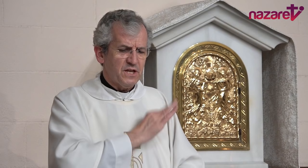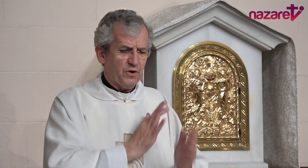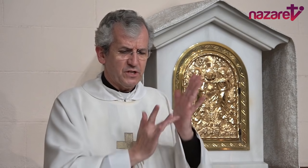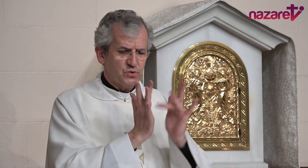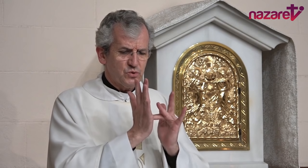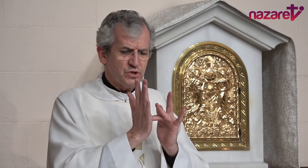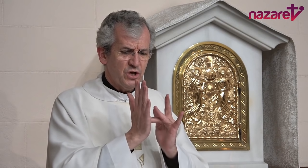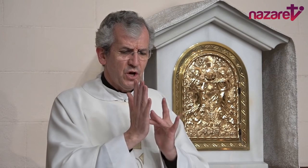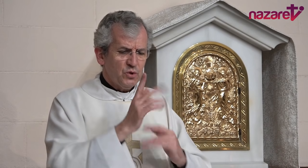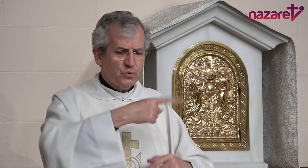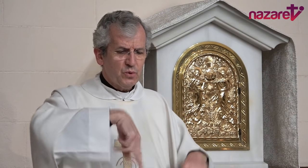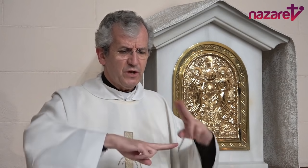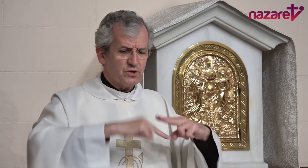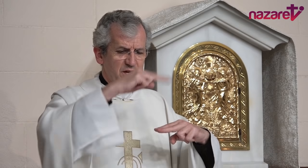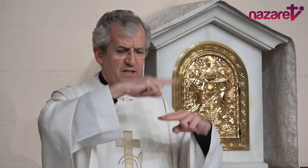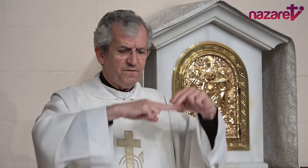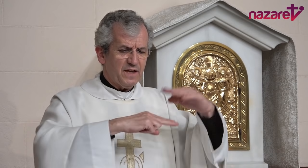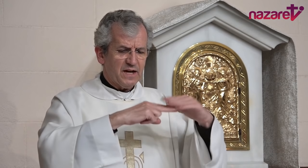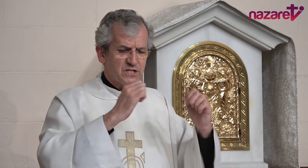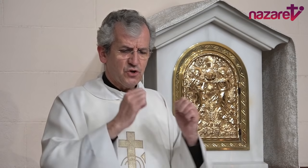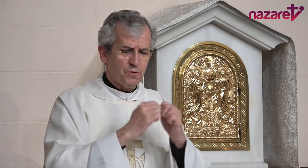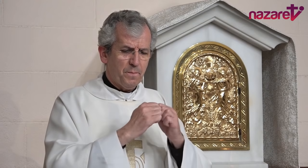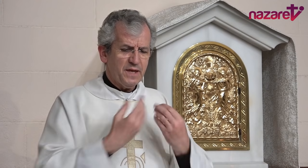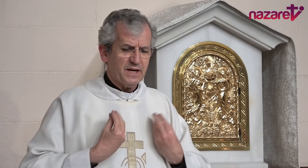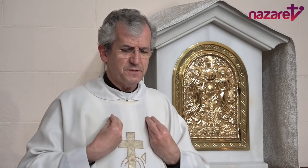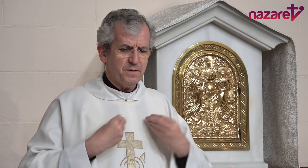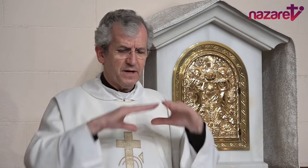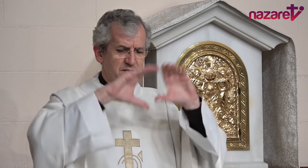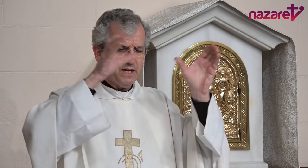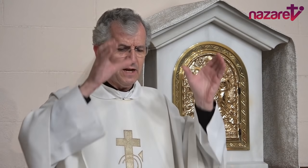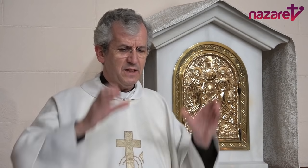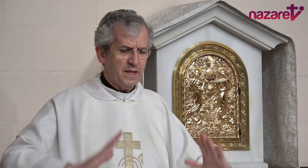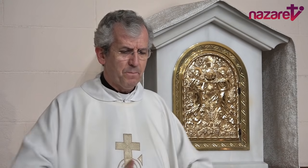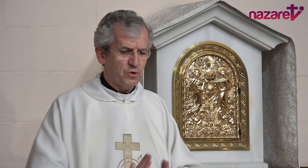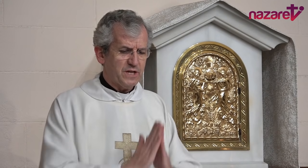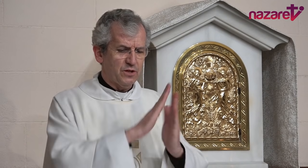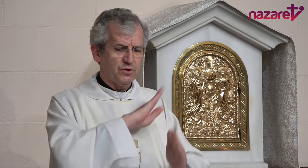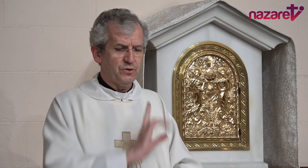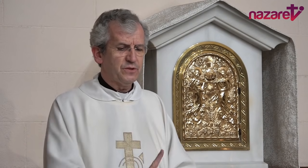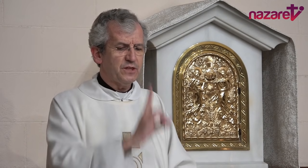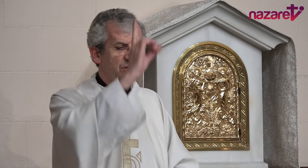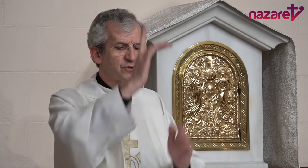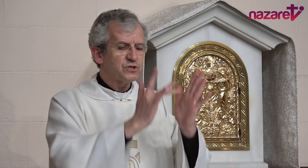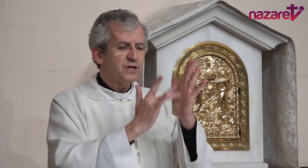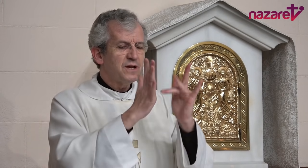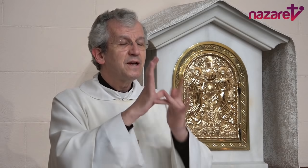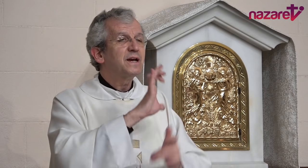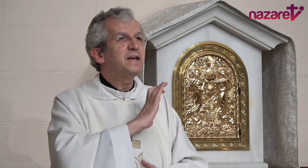Señor Jesús, tú que nos edificas como piedras vivas en el templo santo de Dios,